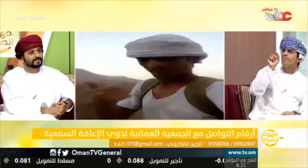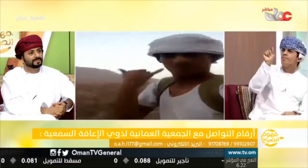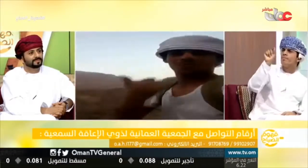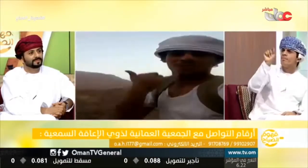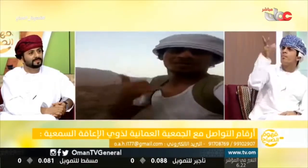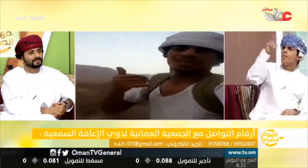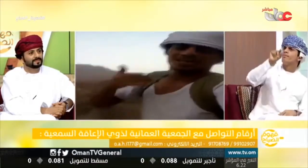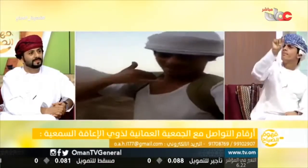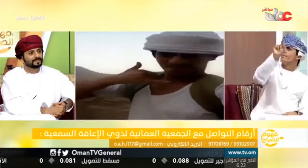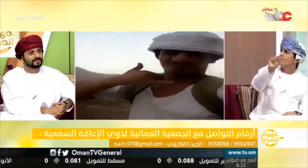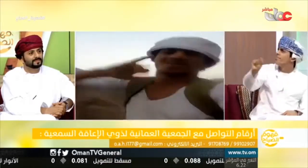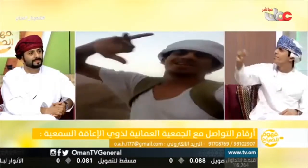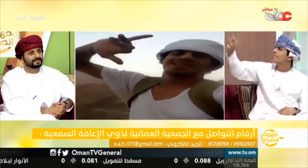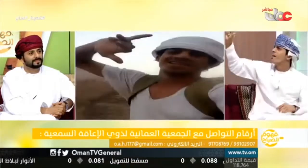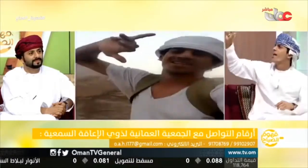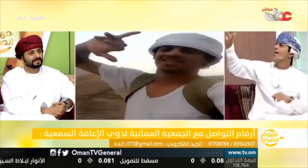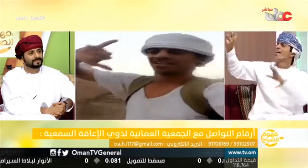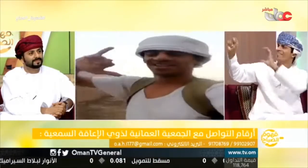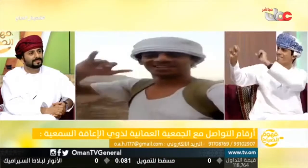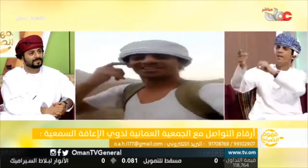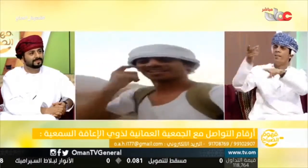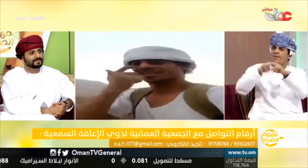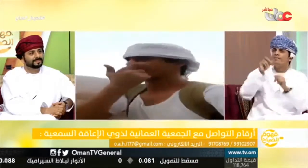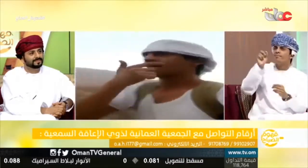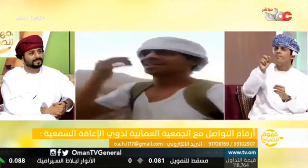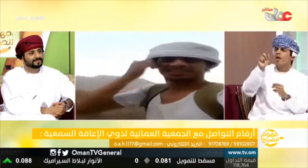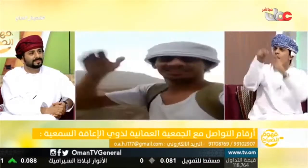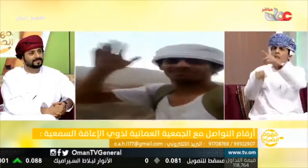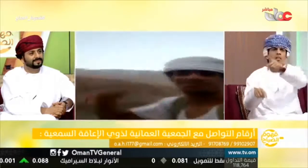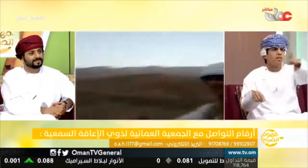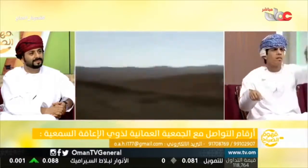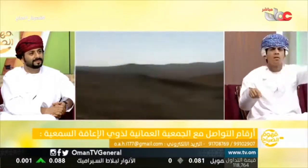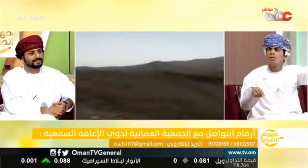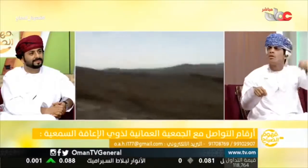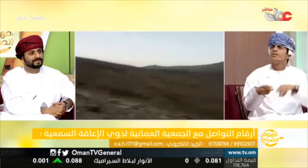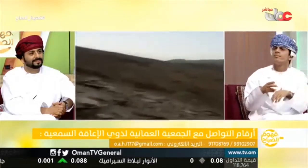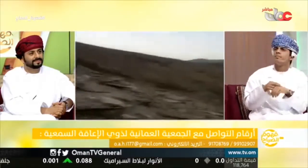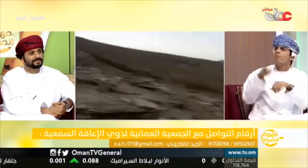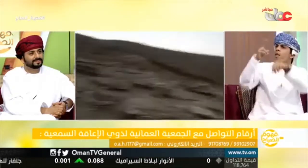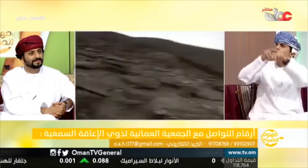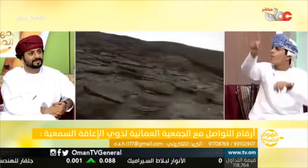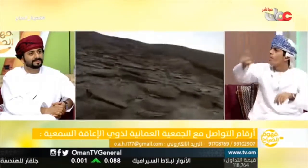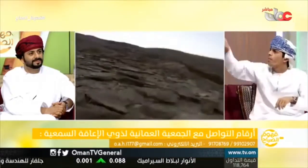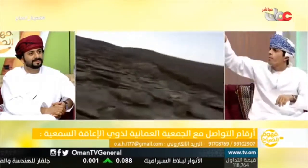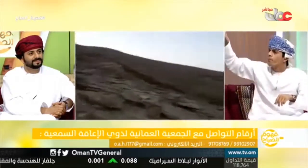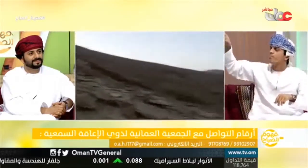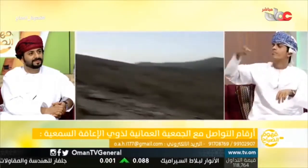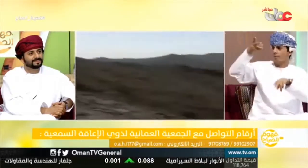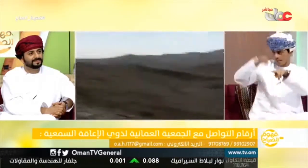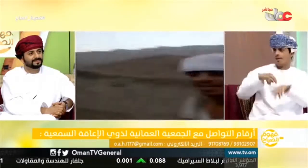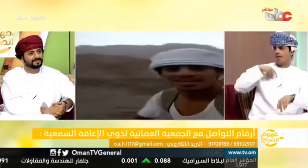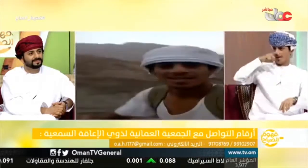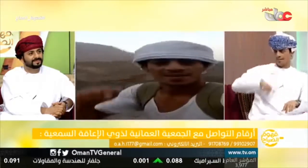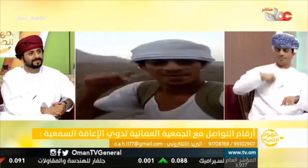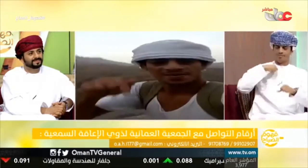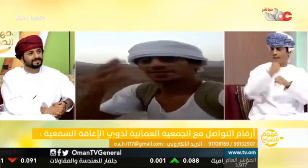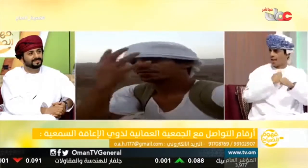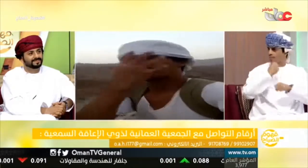النحل بالذات أي طريقة، وأنا أكتسب هذه المهارة ولله الحمد، سواء لجهة الشرق أو جهة الغرب، طبعا